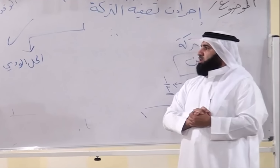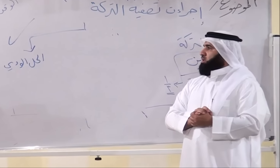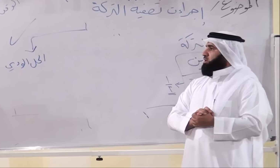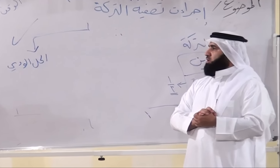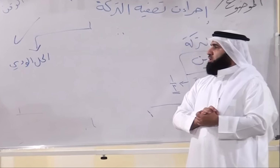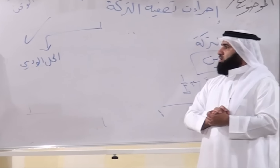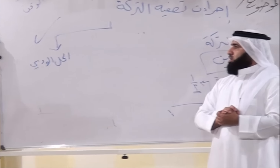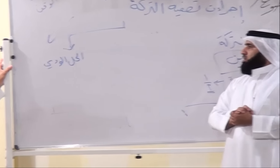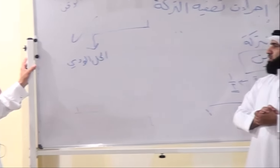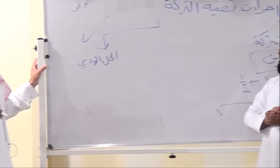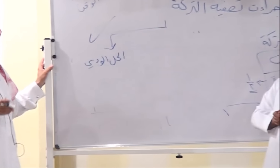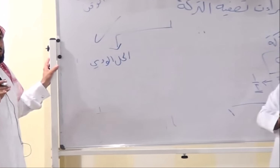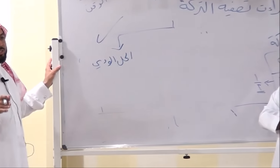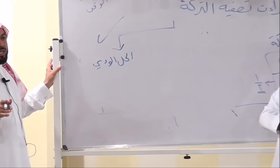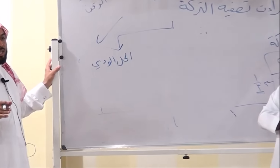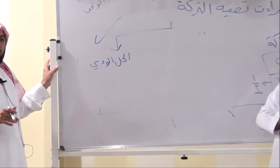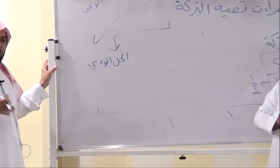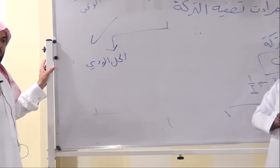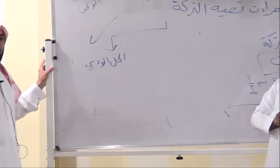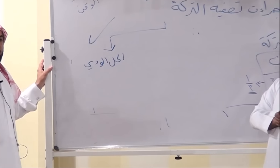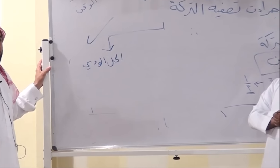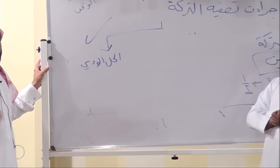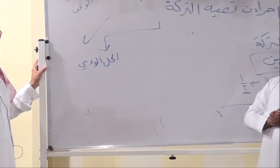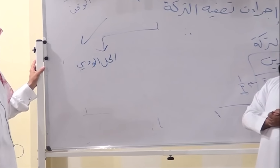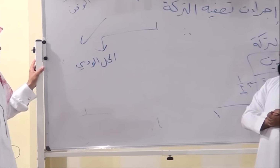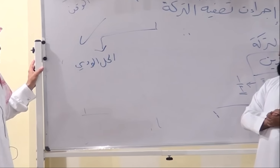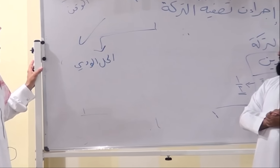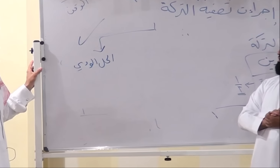وكان الاب والام ياخذون هالودائع وياكلون